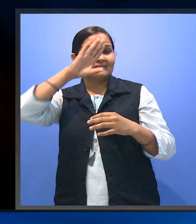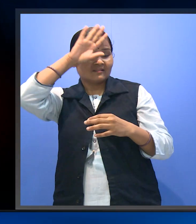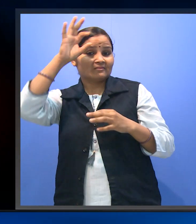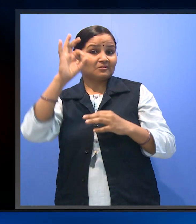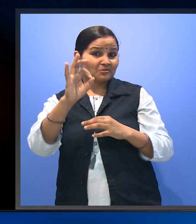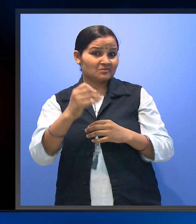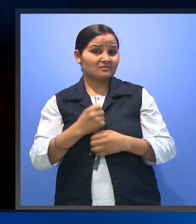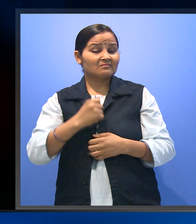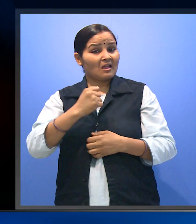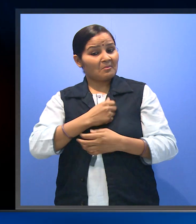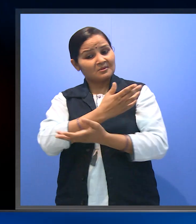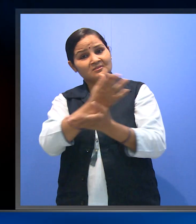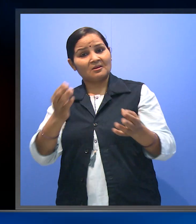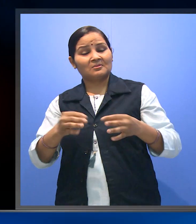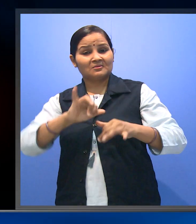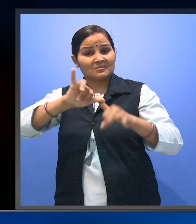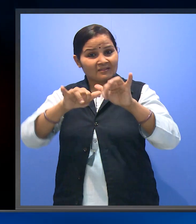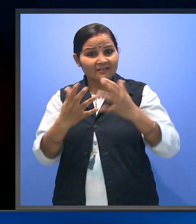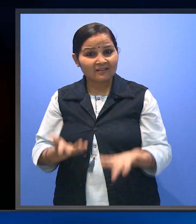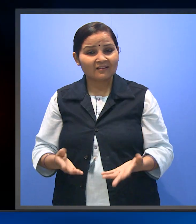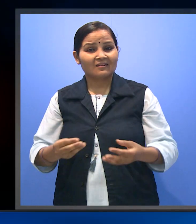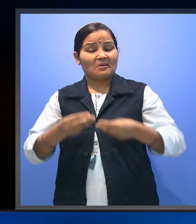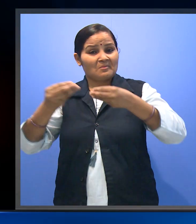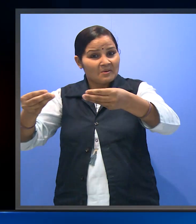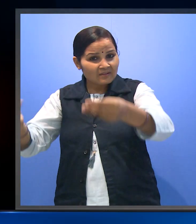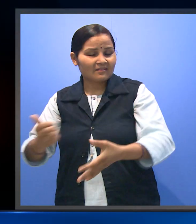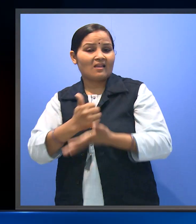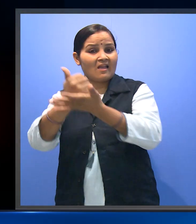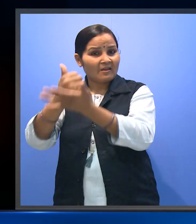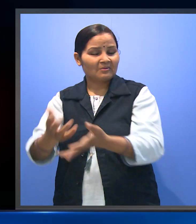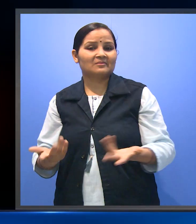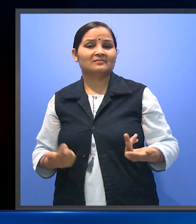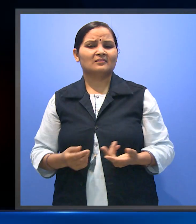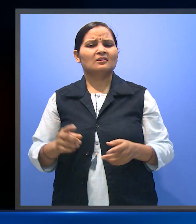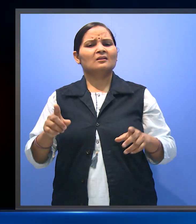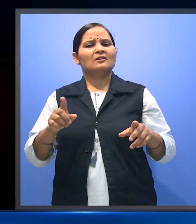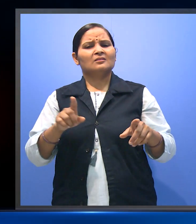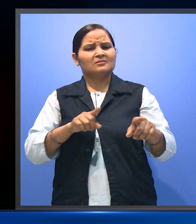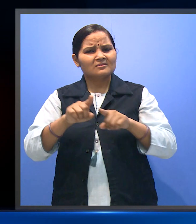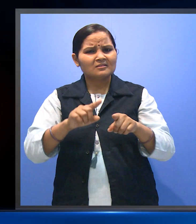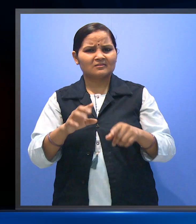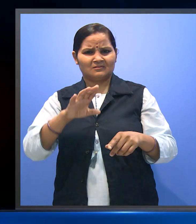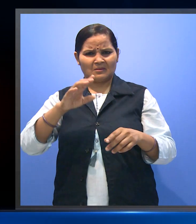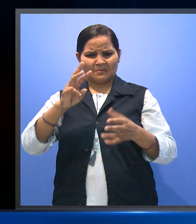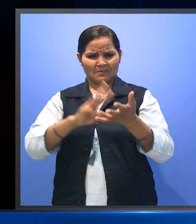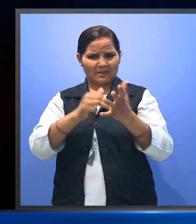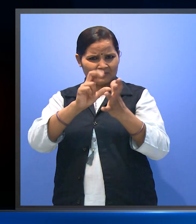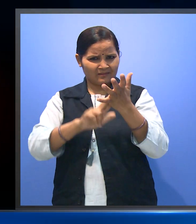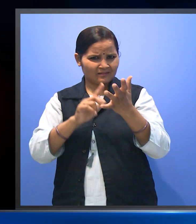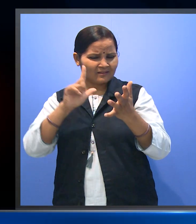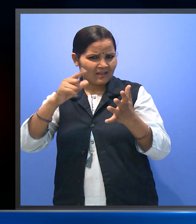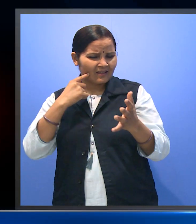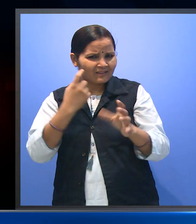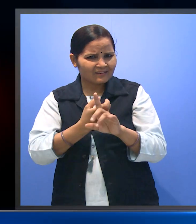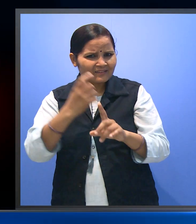हैं, हमें हर प्रकार से संतुष्ट रखते हैं। जैसे जैसे राजा मलिक अपनी